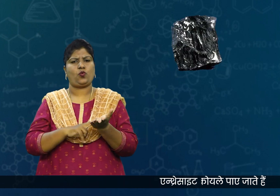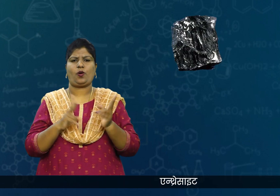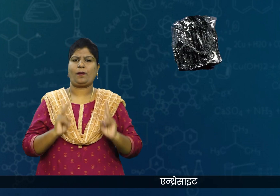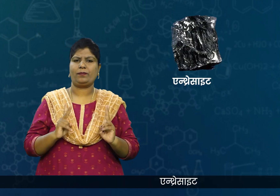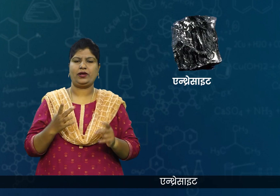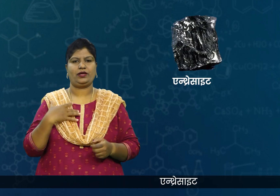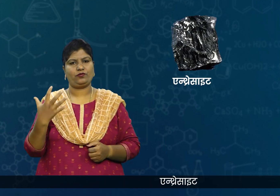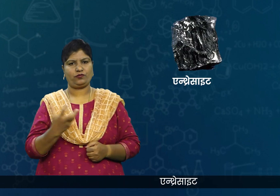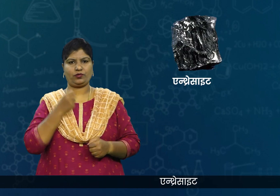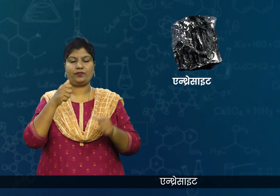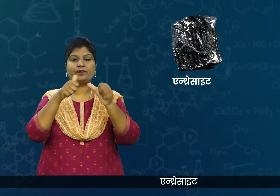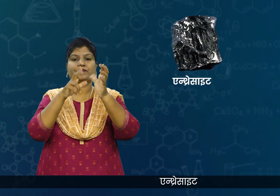पहला एंथ्रेसाइट,